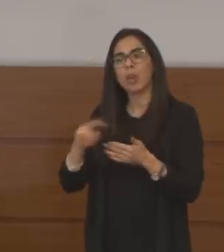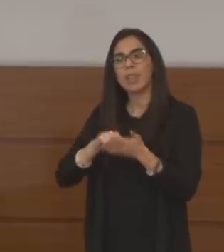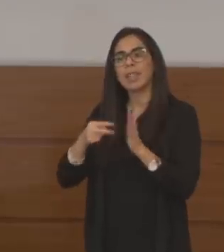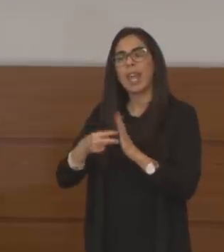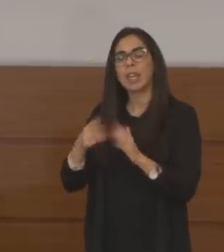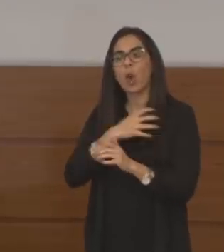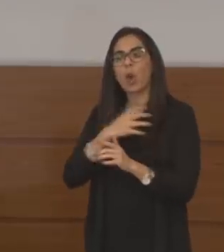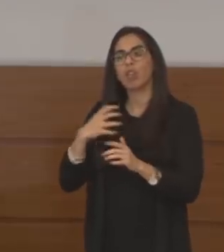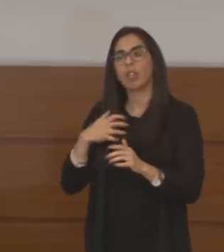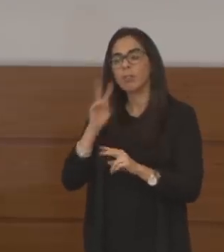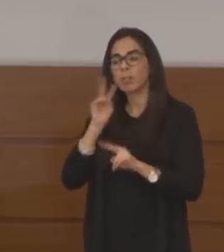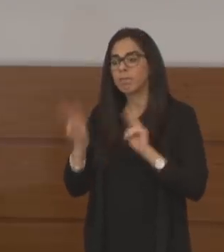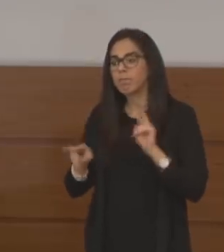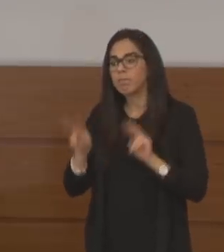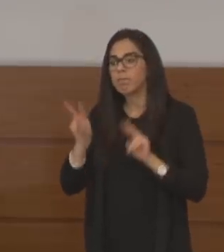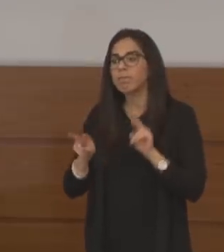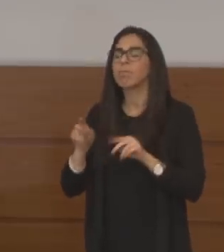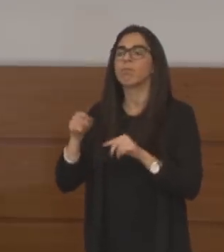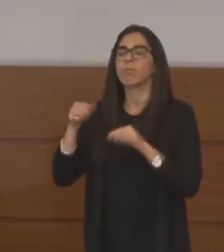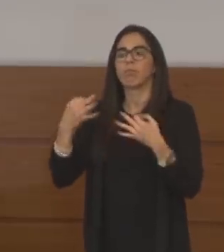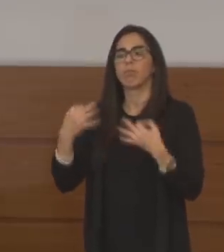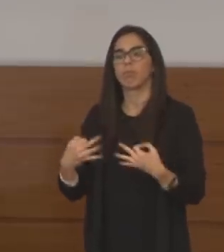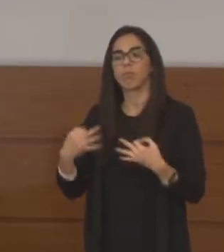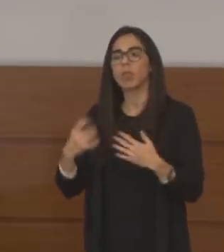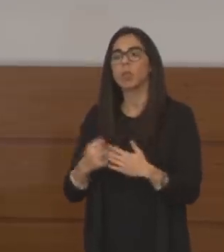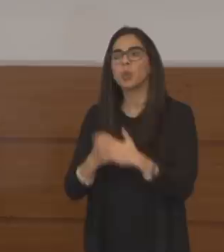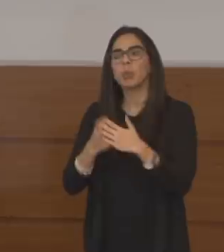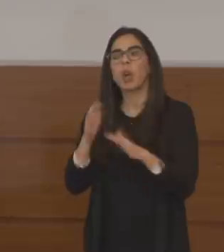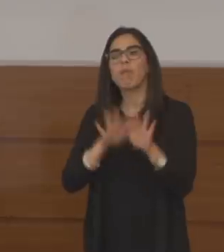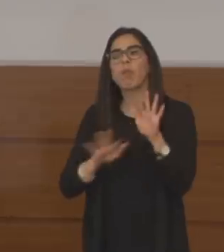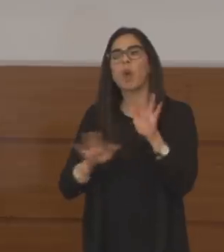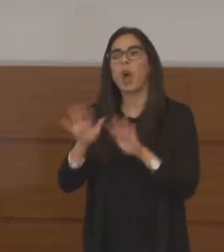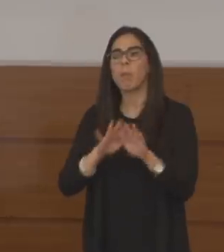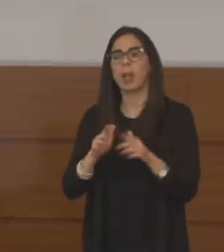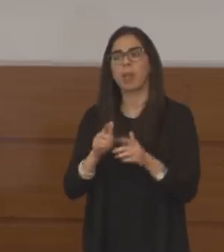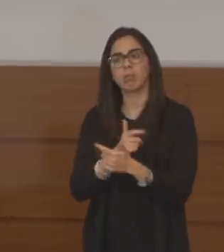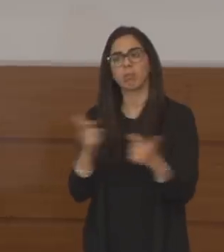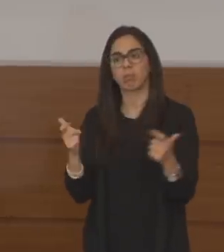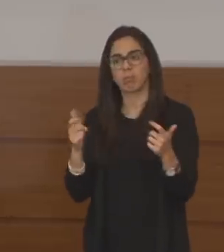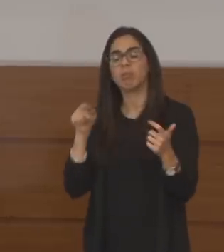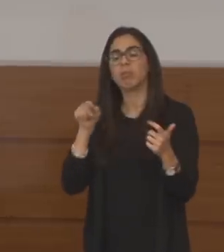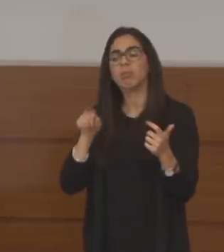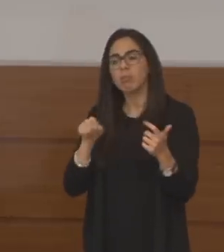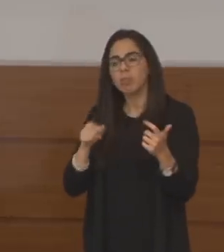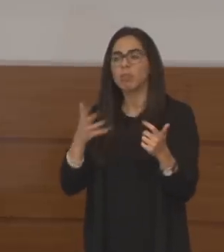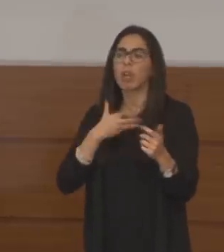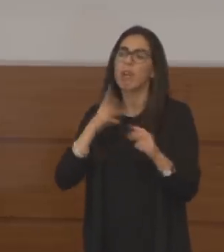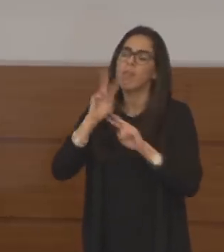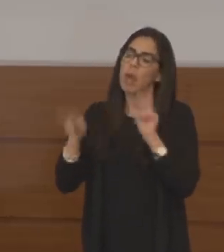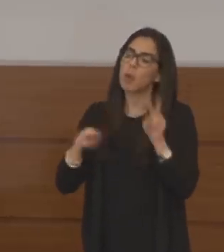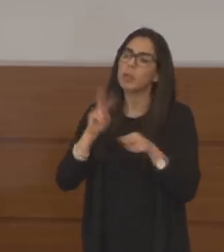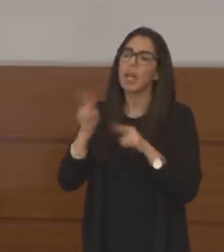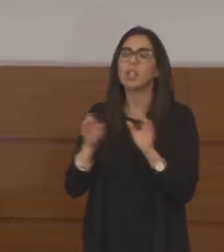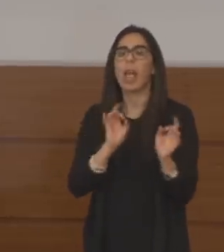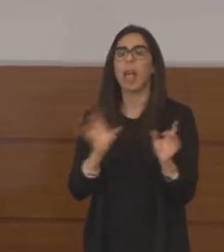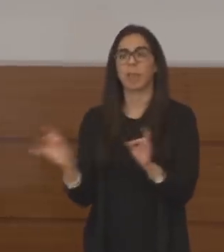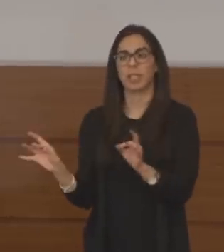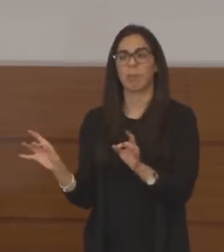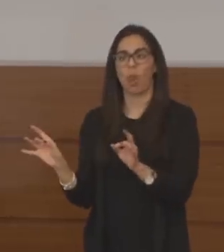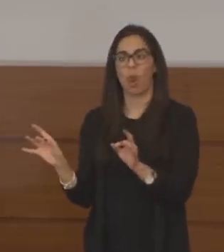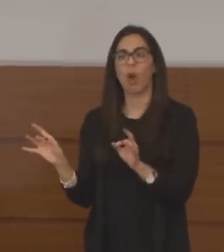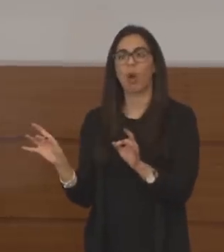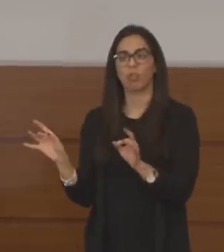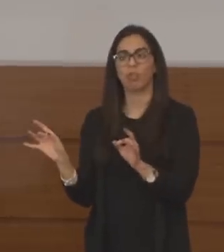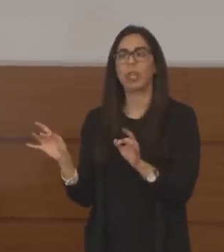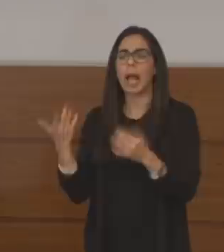supporto di informazione ulteriore che include una valutazione epidemiologica che è messa a punto